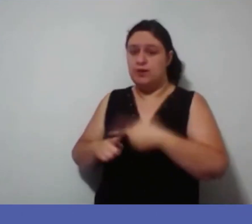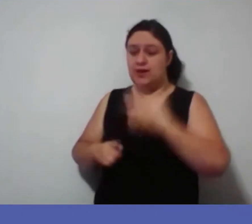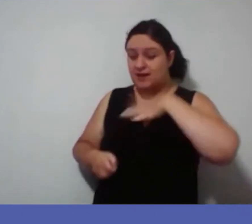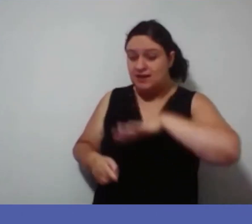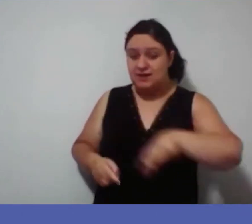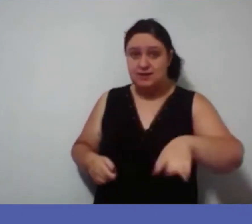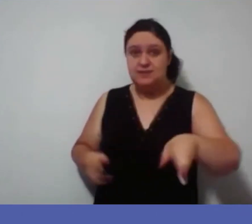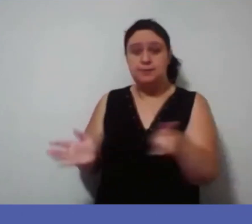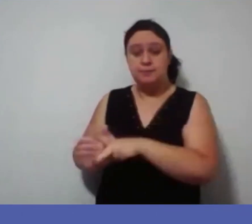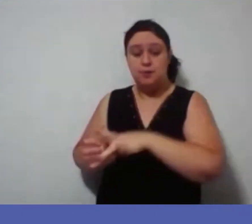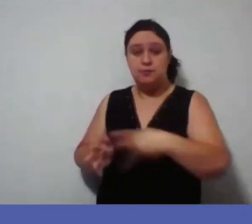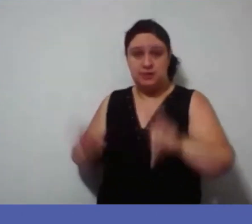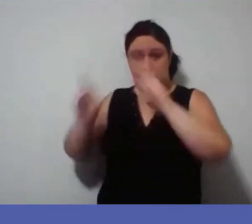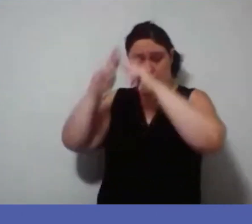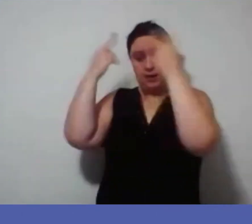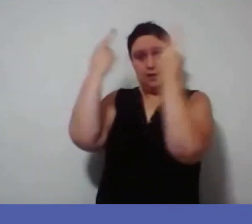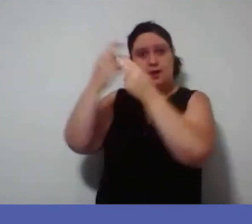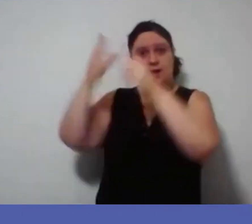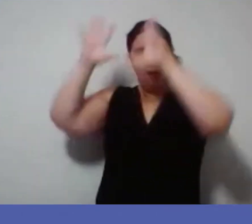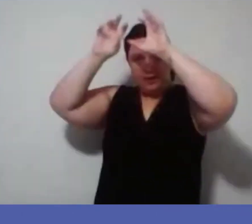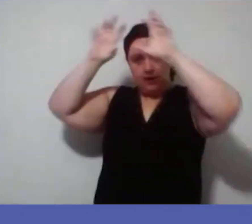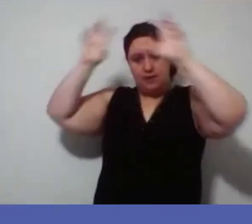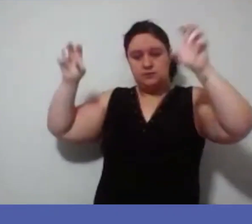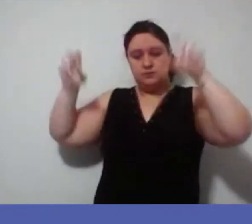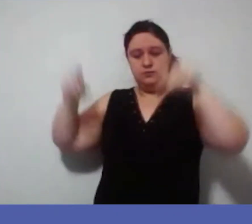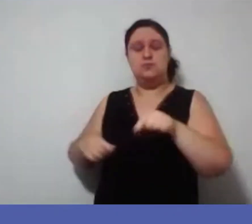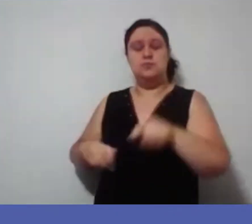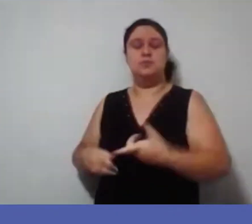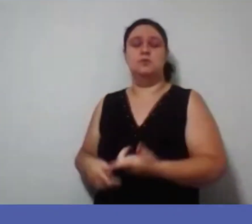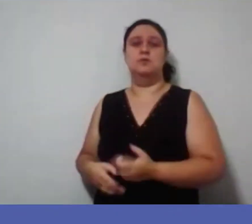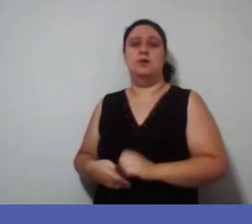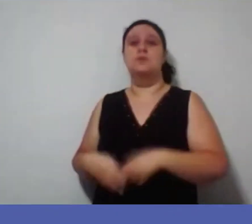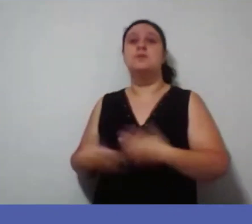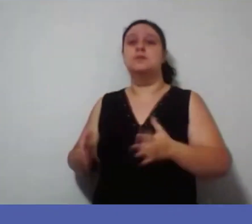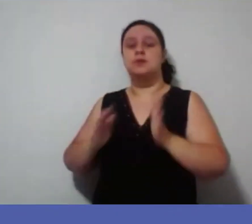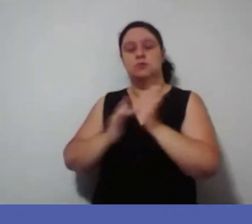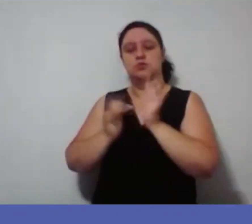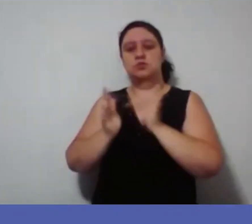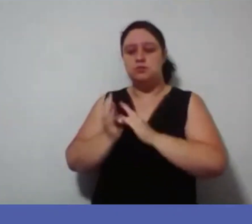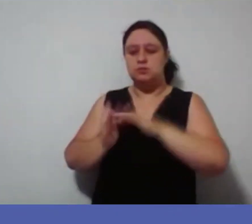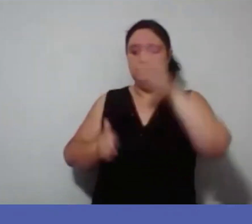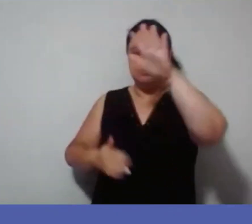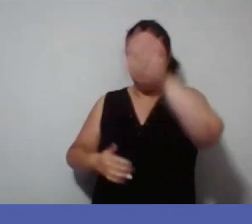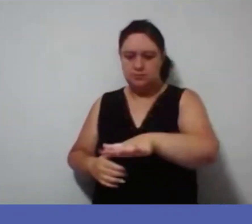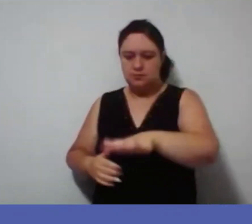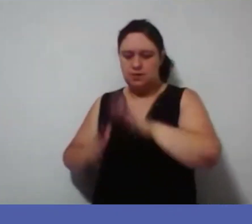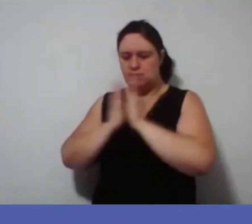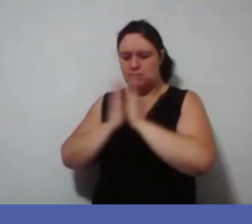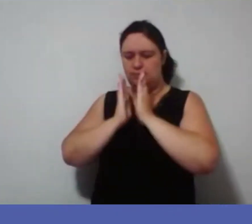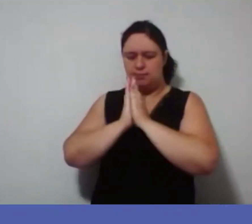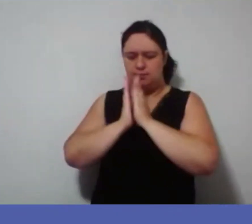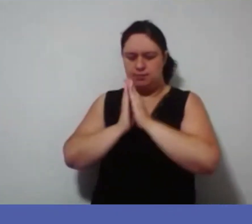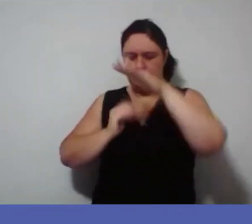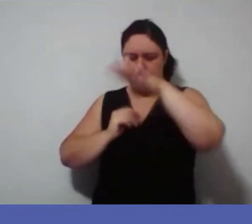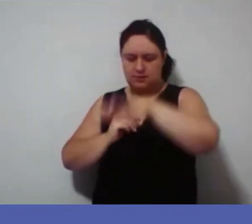céus. Tendo-lhes imposto as mãos, retirou-se dali.